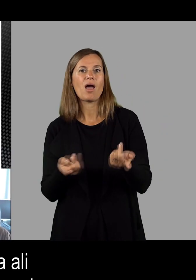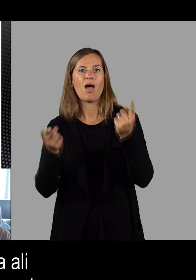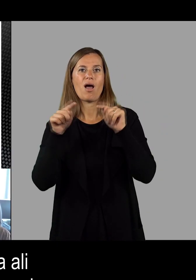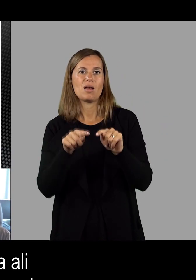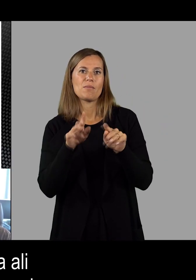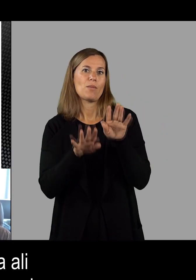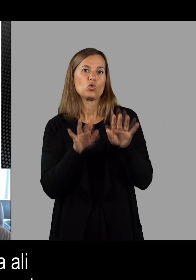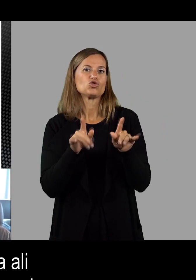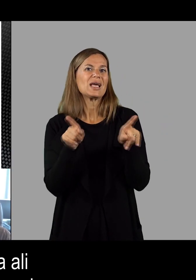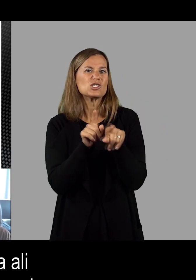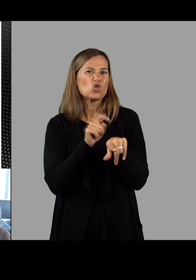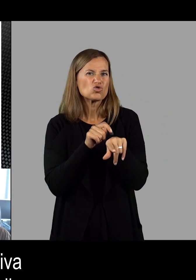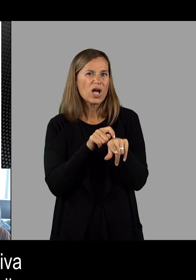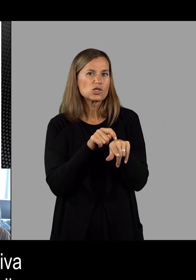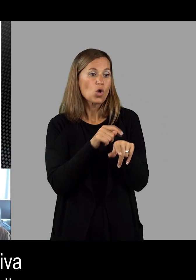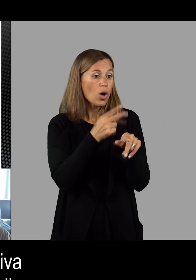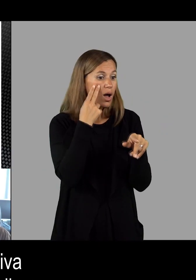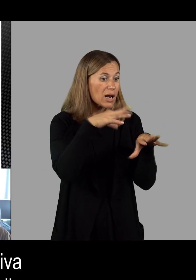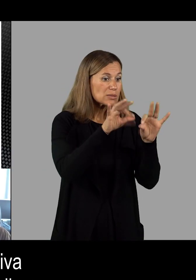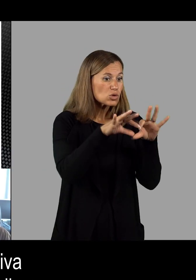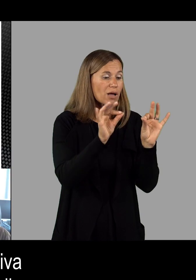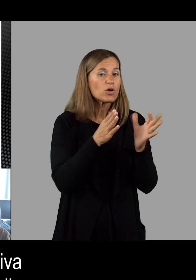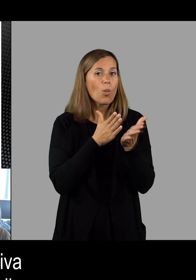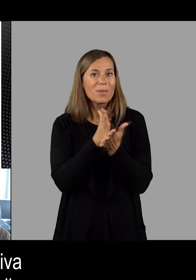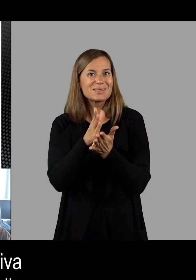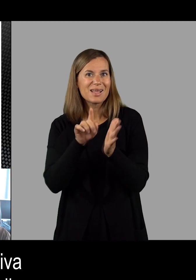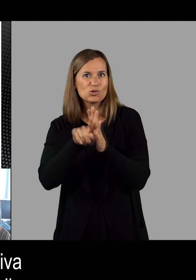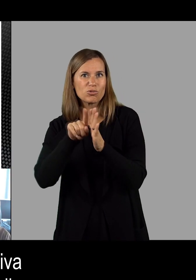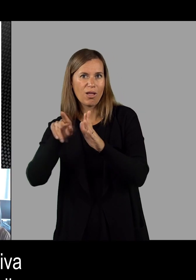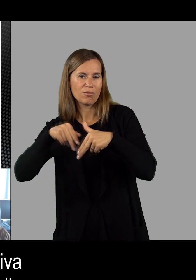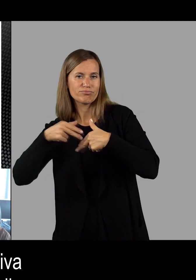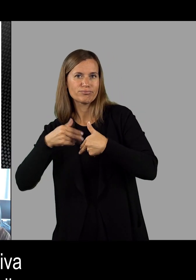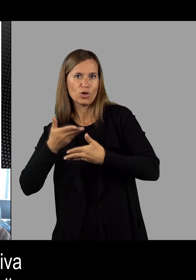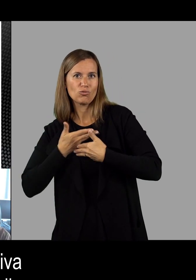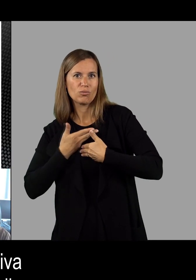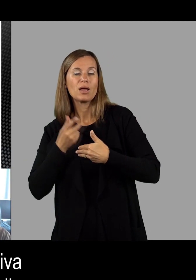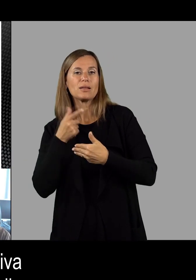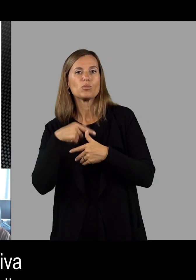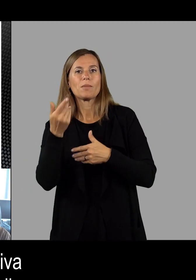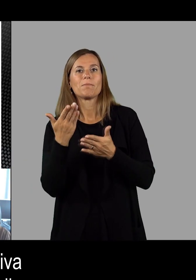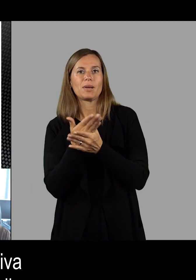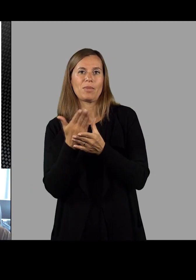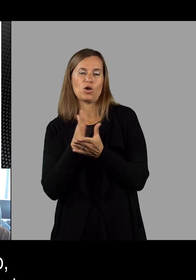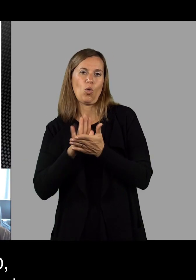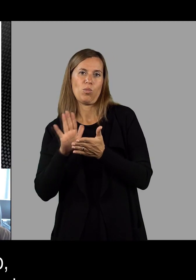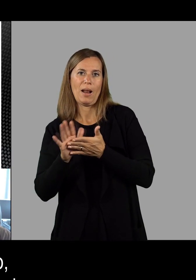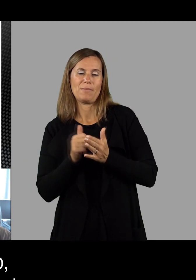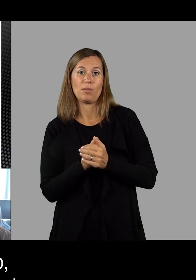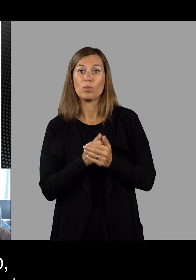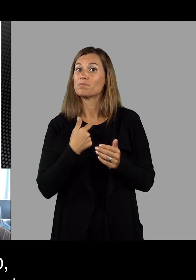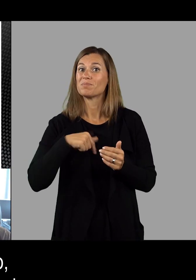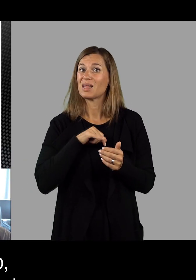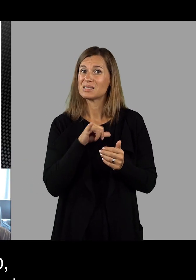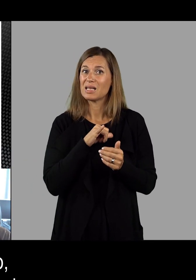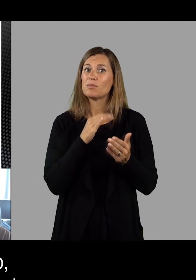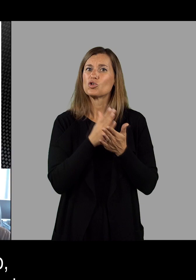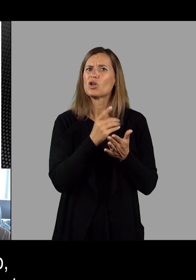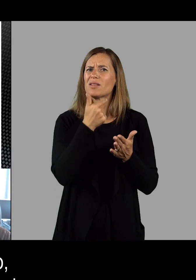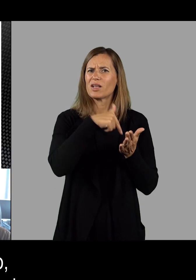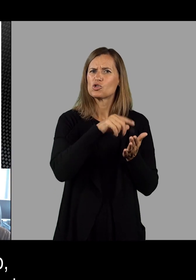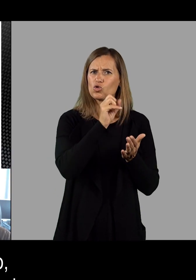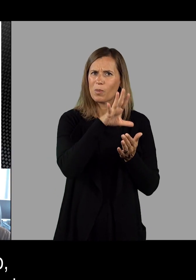sočasno med razpoznavanjem že vmesne rezultate dobiva in potem pač primerno uporablja. To, kar nas je zanimalo, smo že